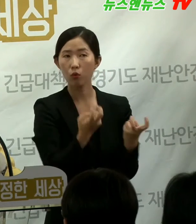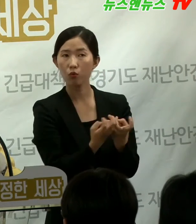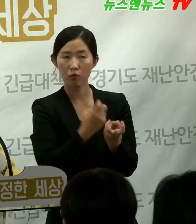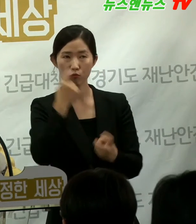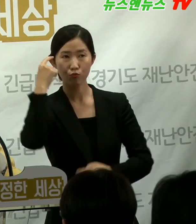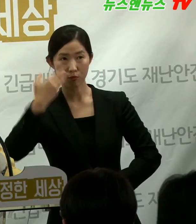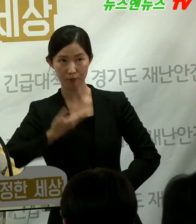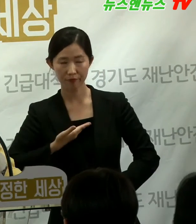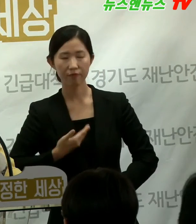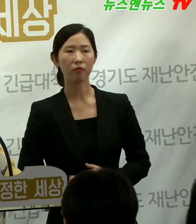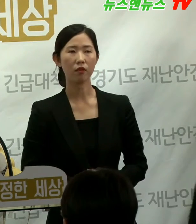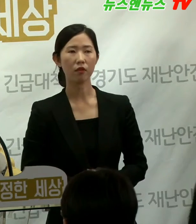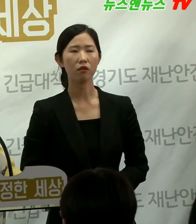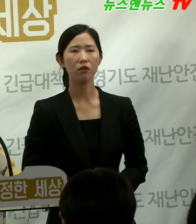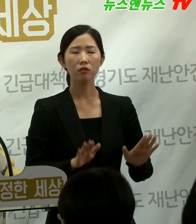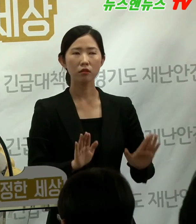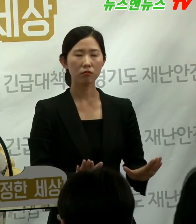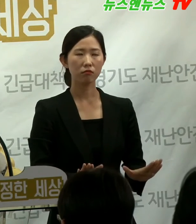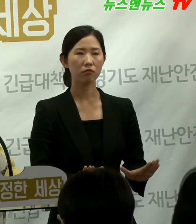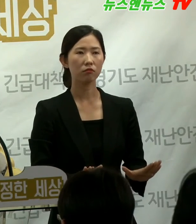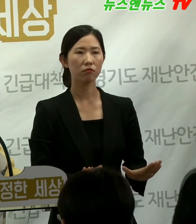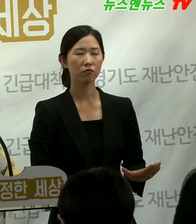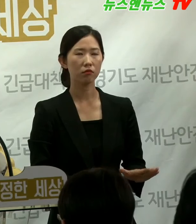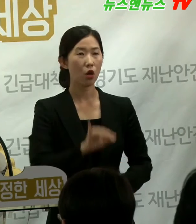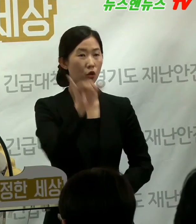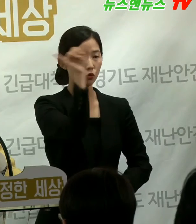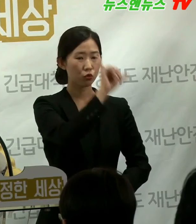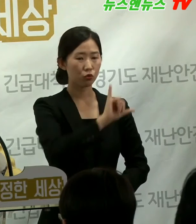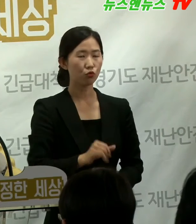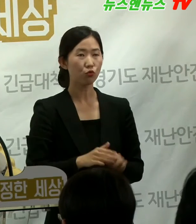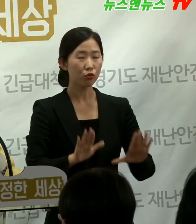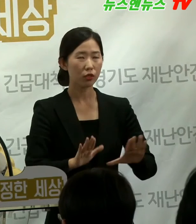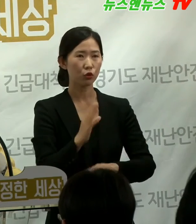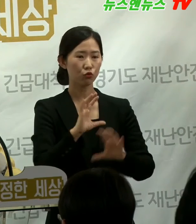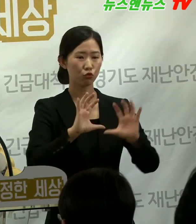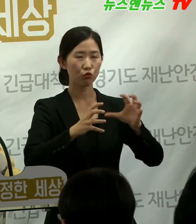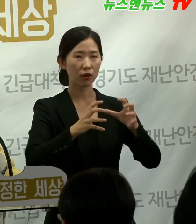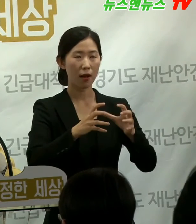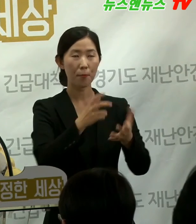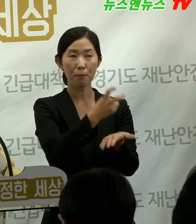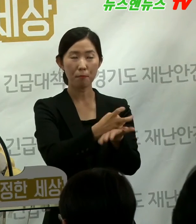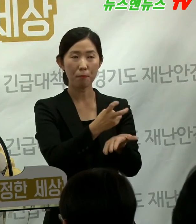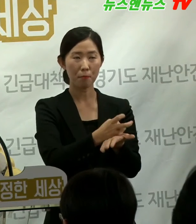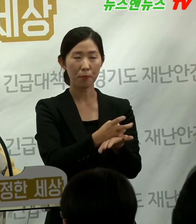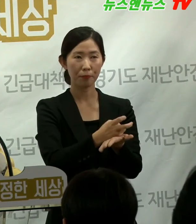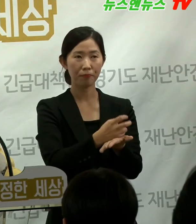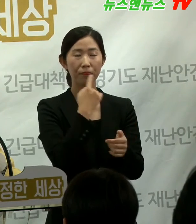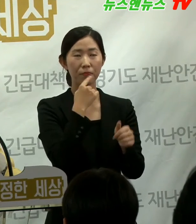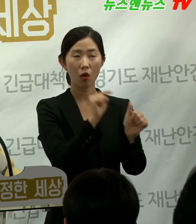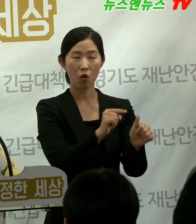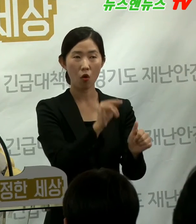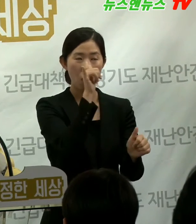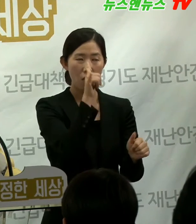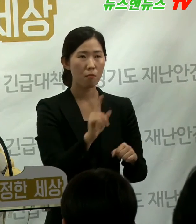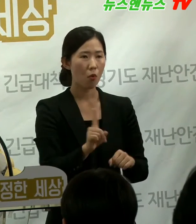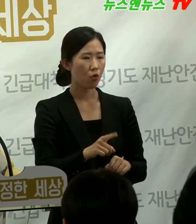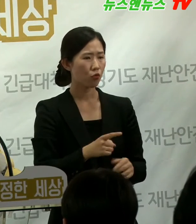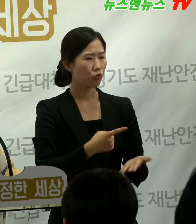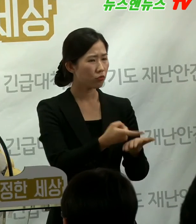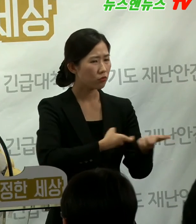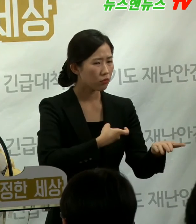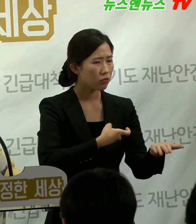훔치지 말라라고 국가가 형법으로 명령해놨습니다. 일일이 모든 구성원들 쫓아다니면서 훔치나 안 훔치나